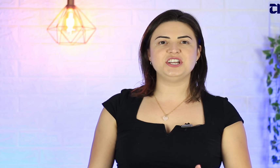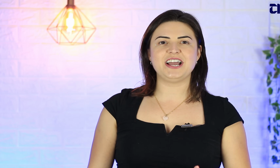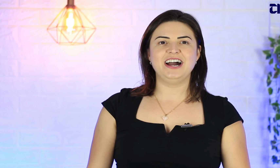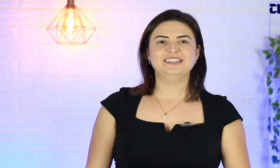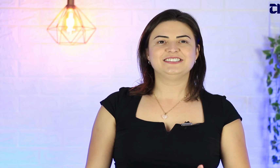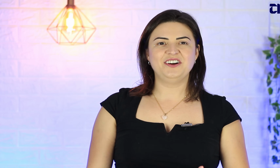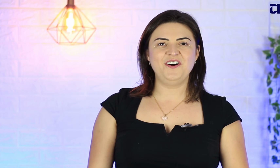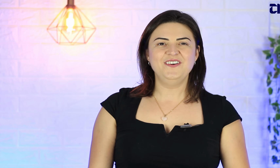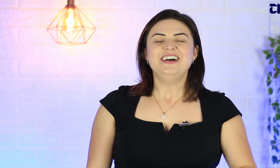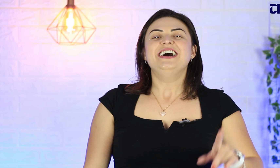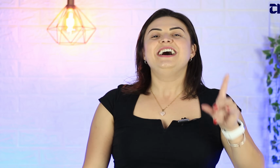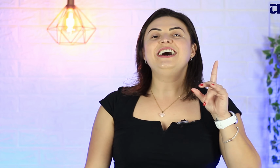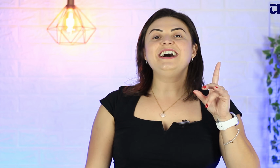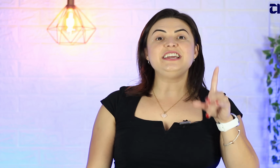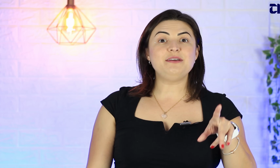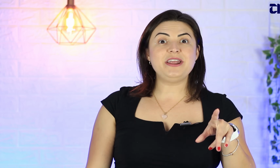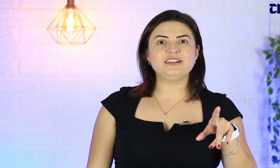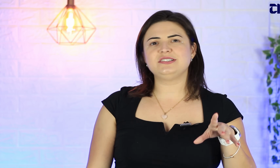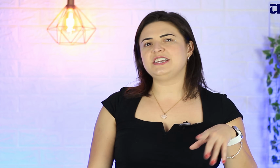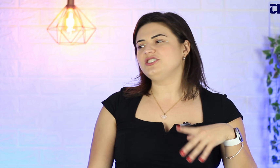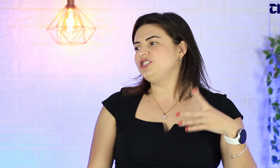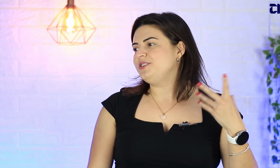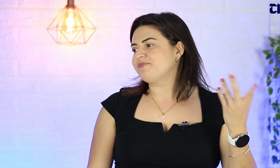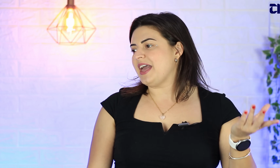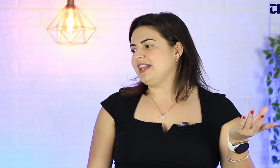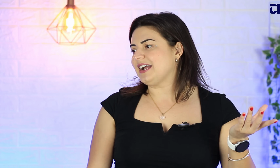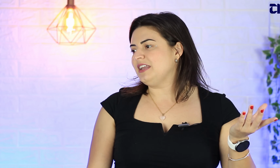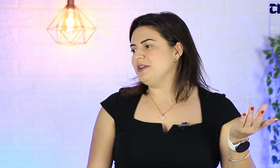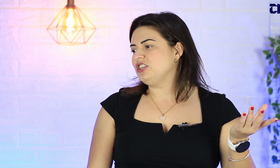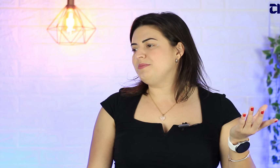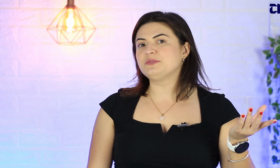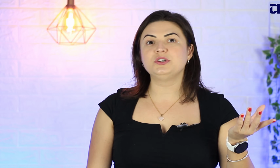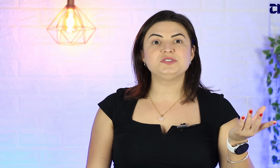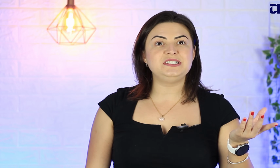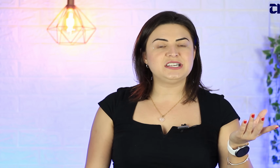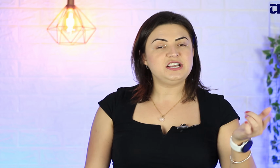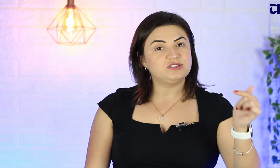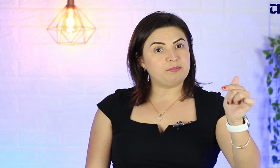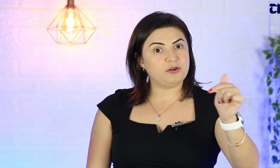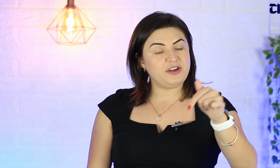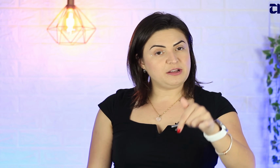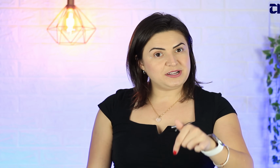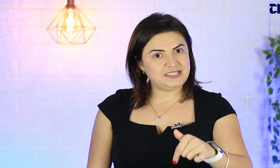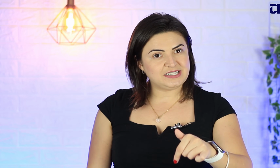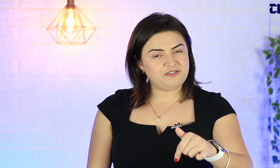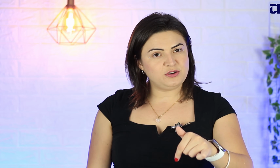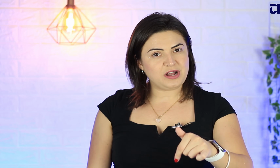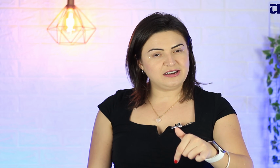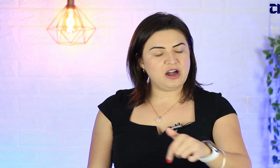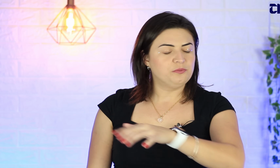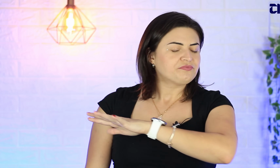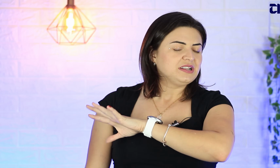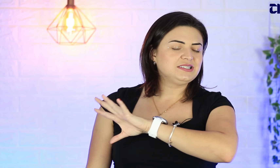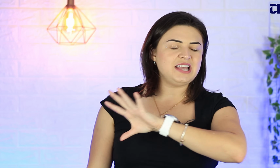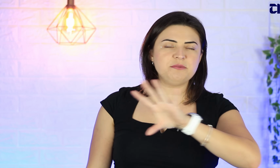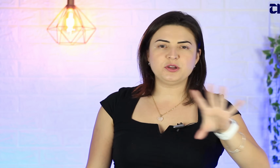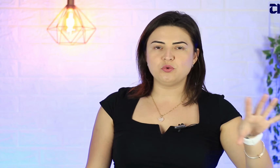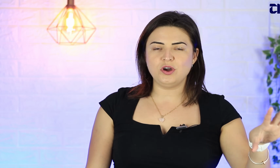vai chegar, tá bom? E, Libretos, aqui a gente tem na Academia de Libras muitos inscritos. Aproveita para se inscrever no canal, sempre com